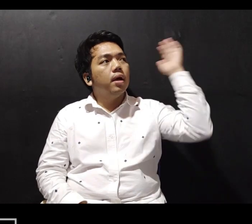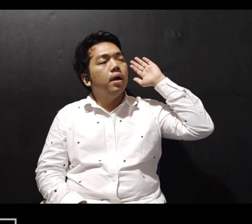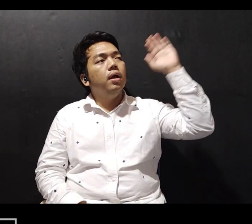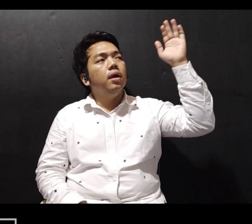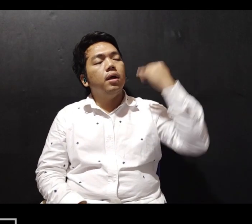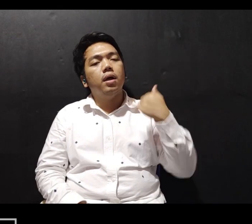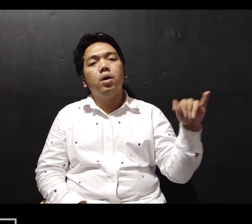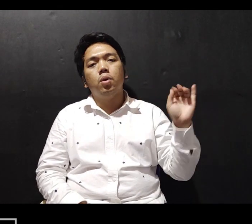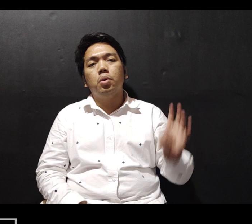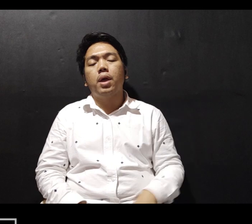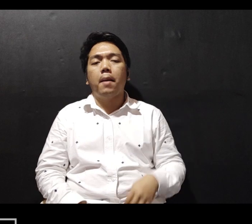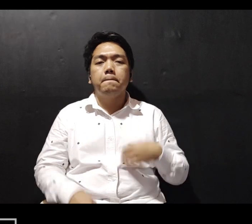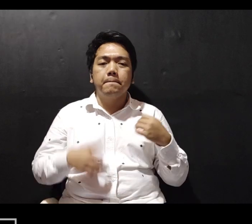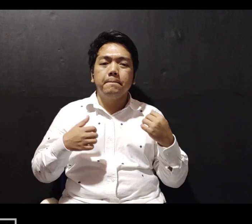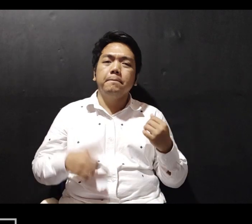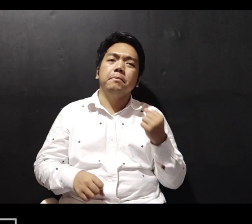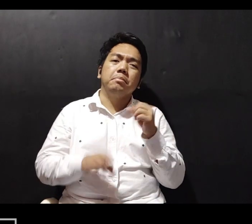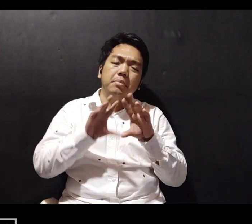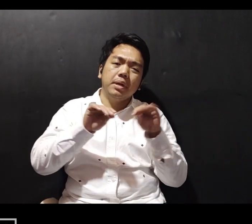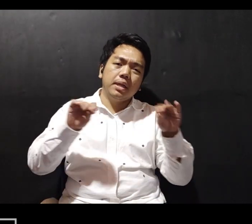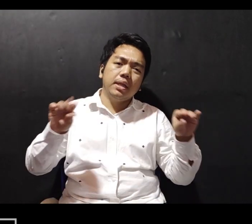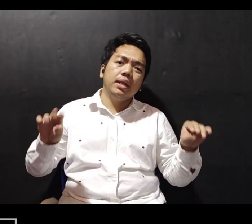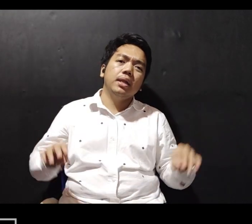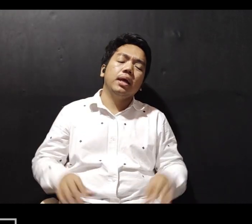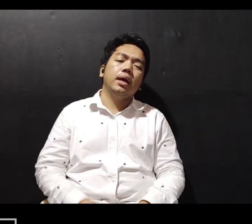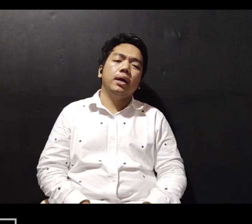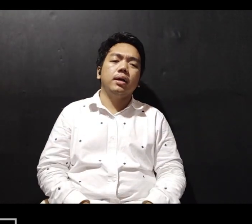Bersabarlah, Dia akan bertindak. Kau yang